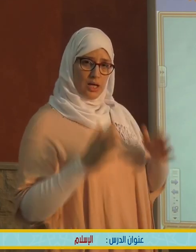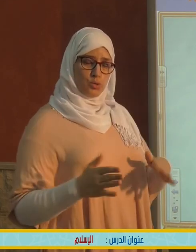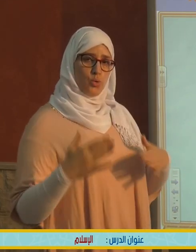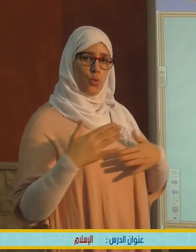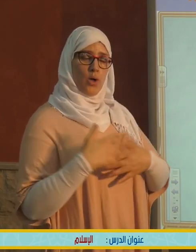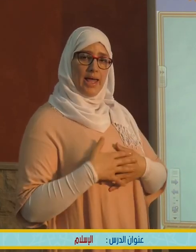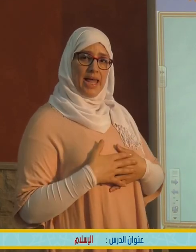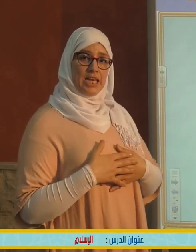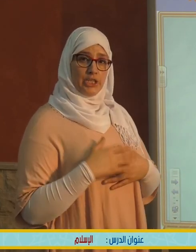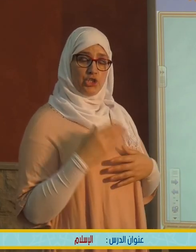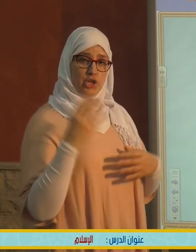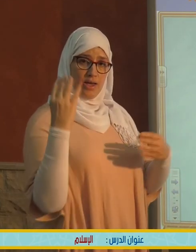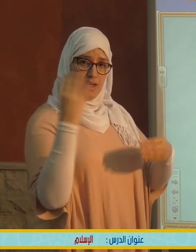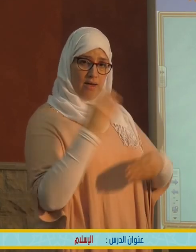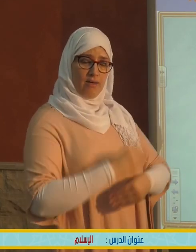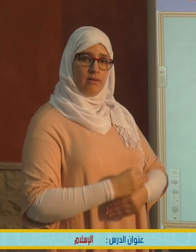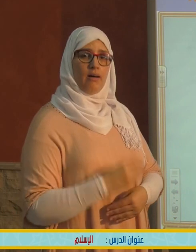صلاة العشاء